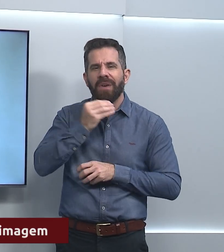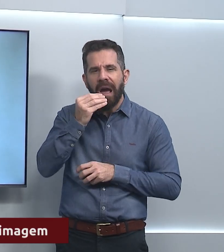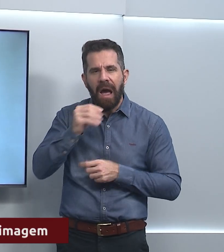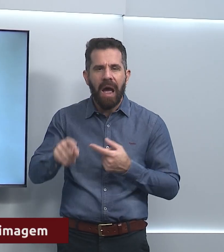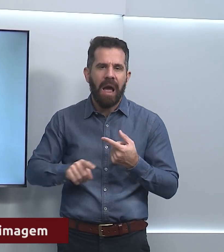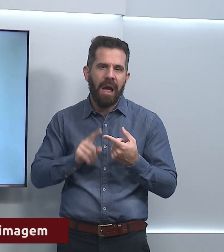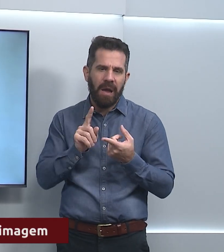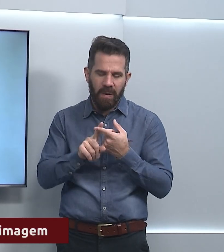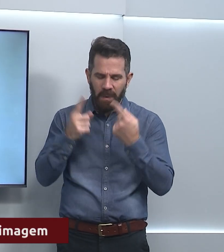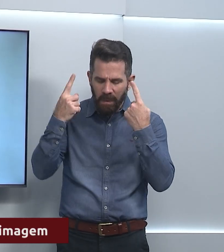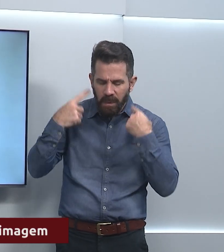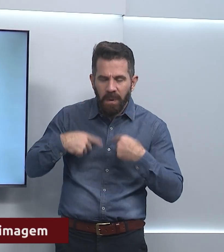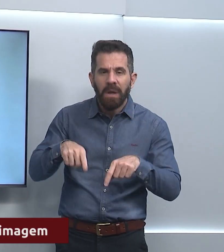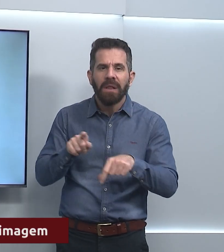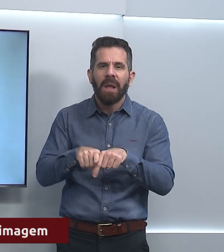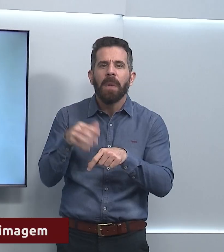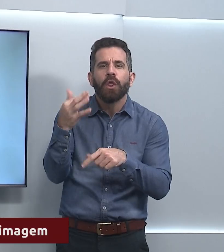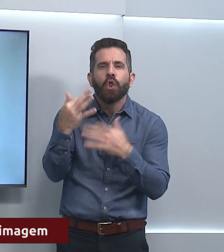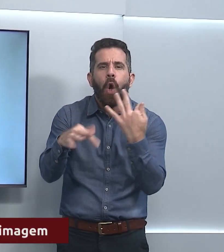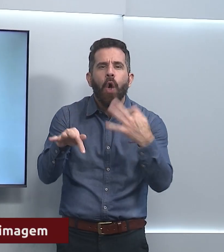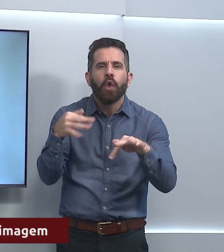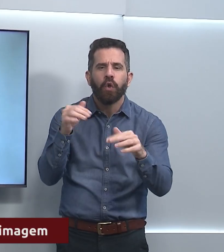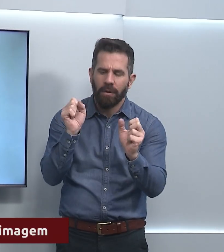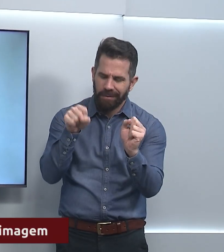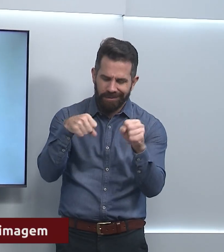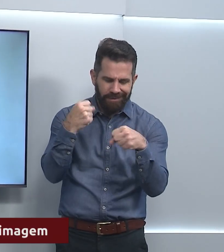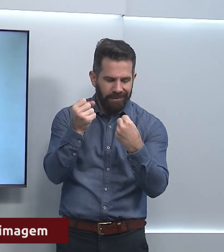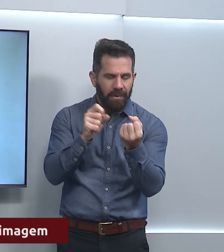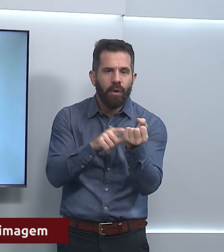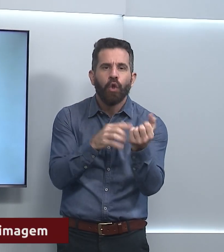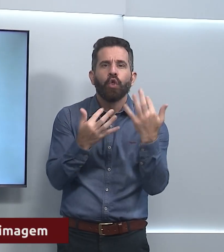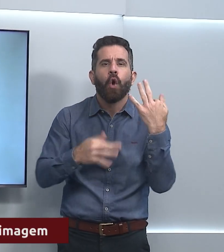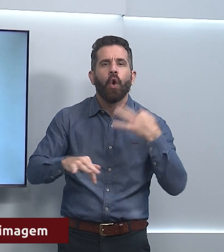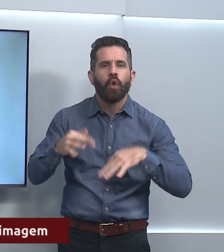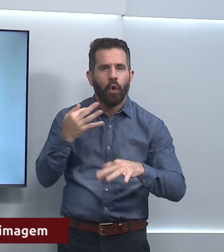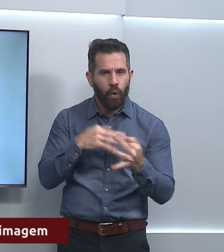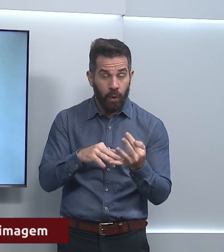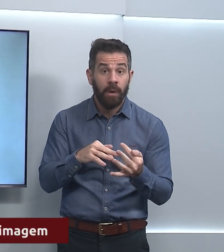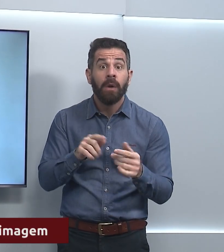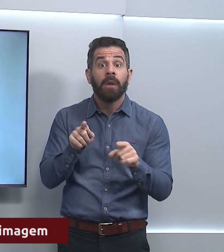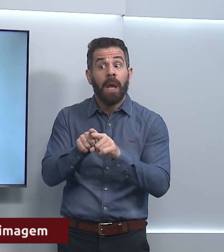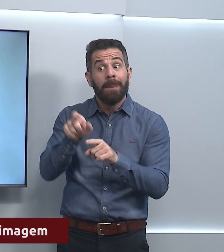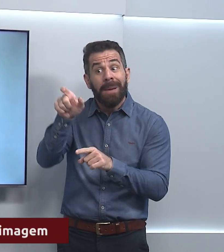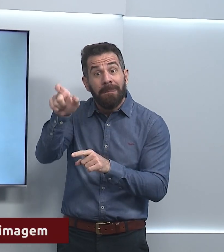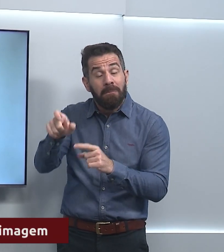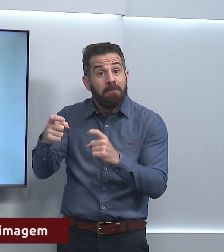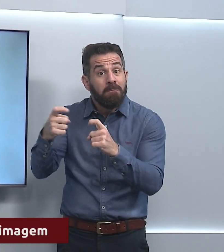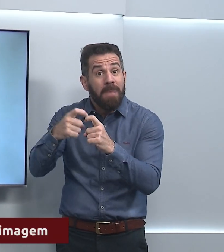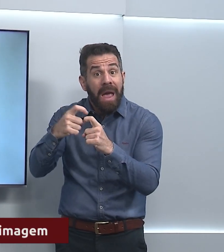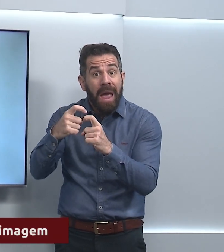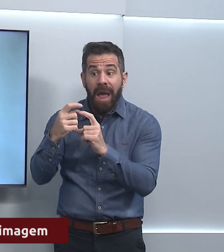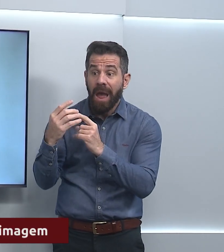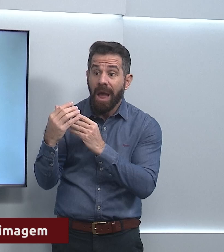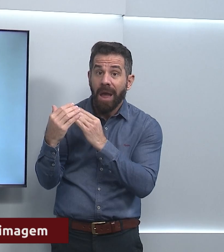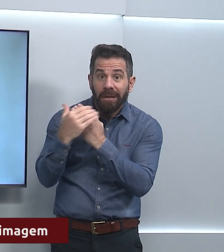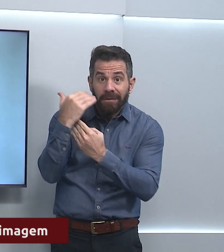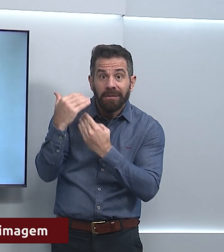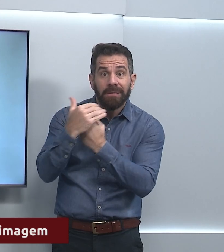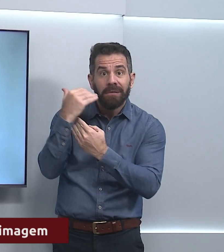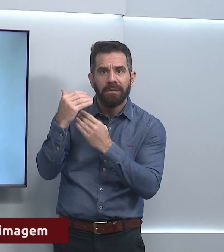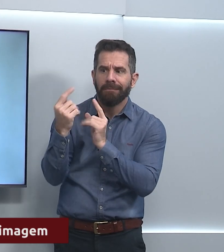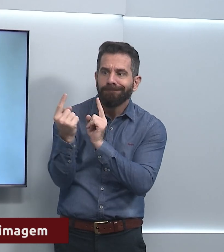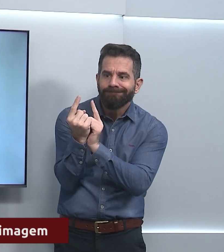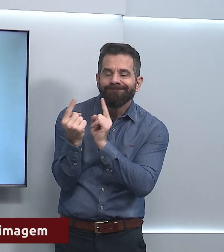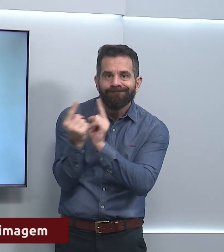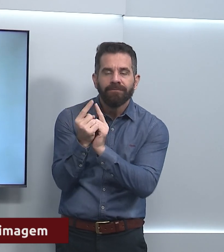e problemas articulares. Então, o acompanhamento médico é importante, e dentro desse tempo de